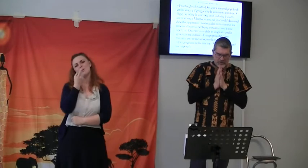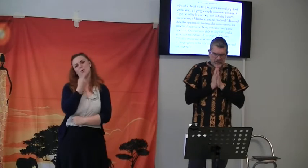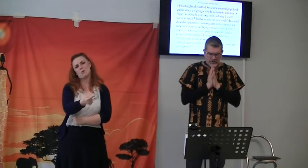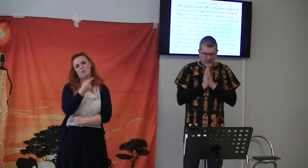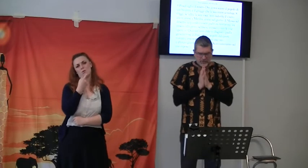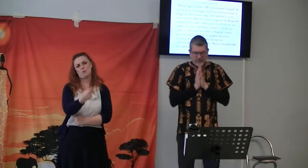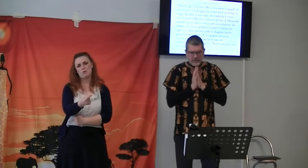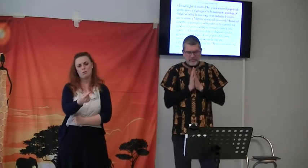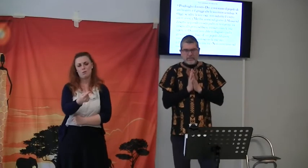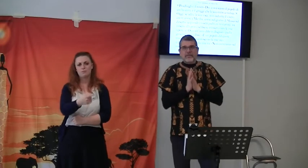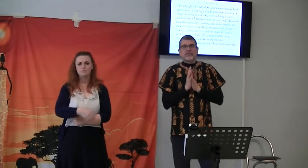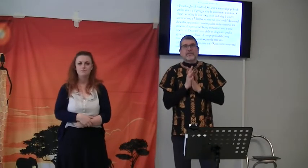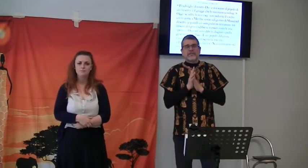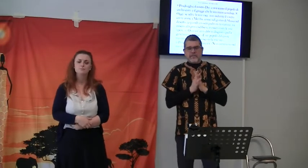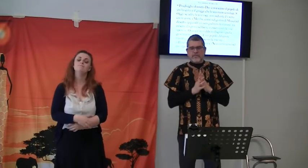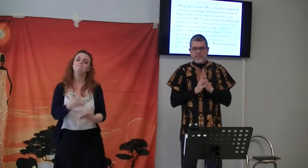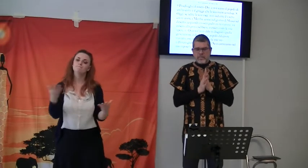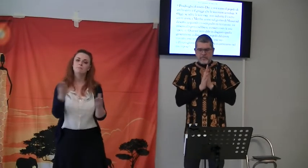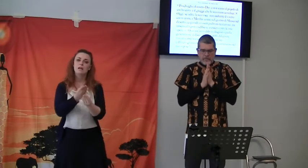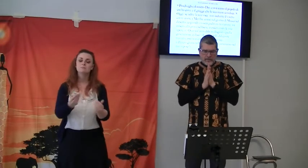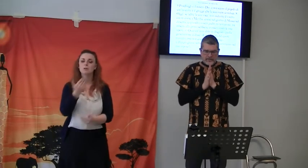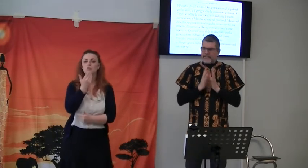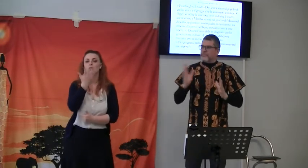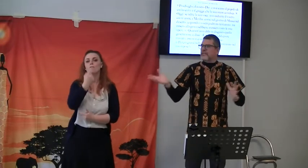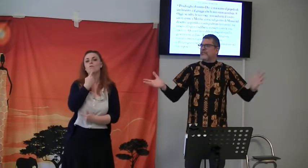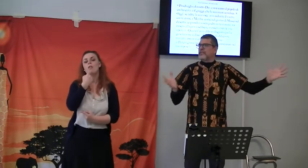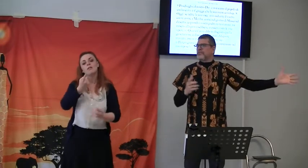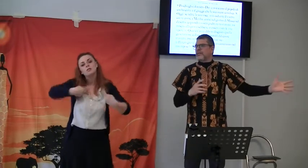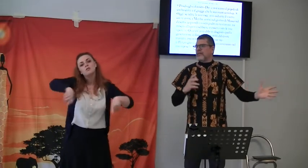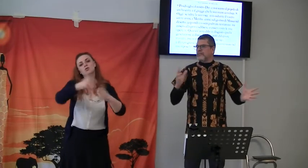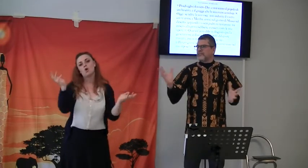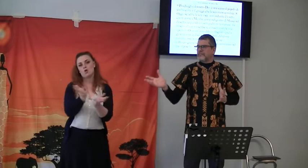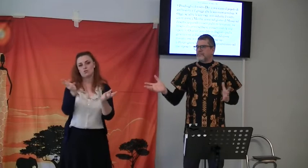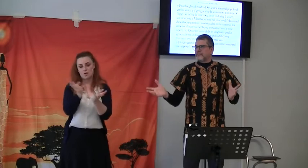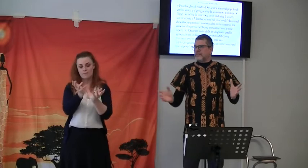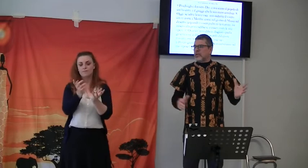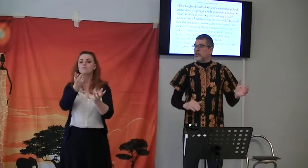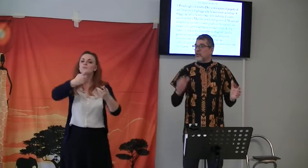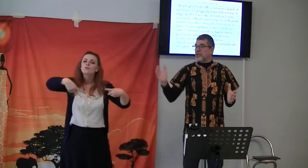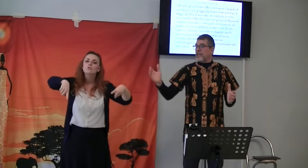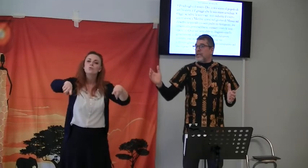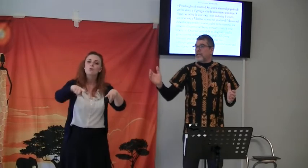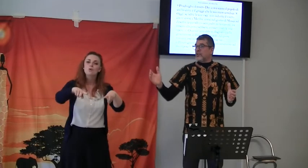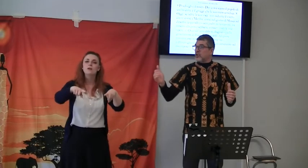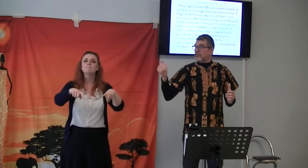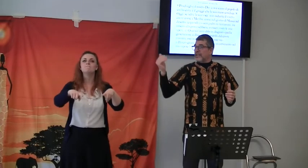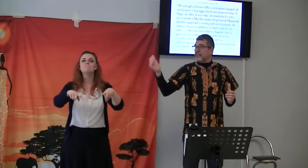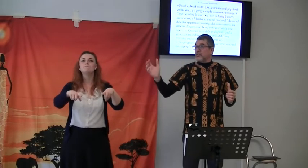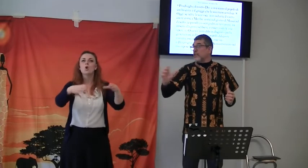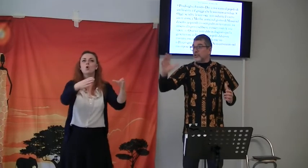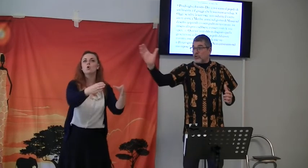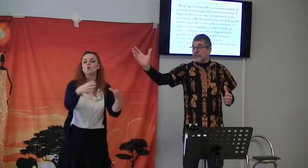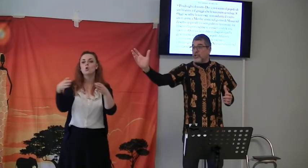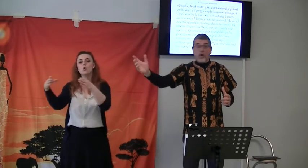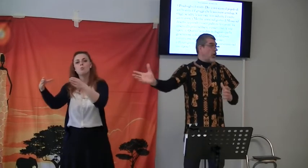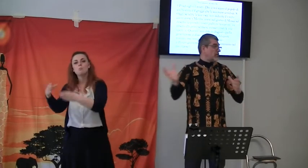oggi lo Spirito Santo ci mette davanti una sfida. Da che parte vogliamo stare? Tra coloro che sono lontani da Dio,